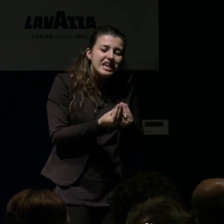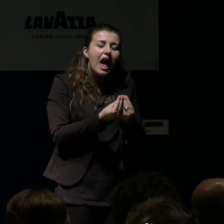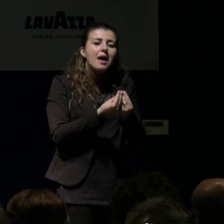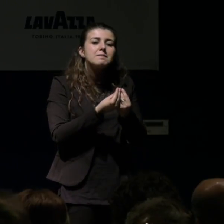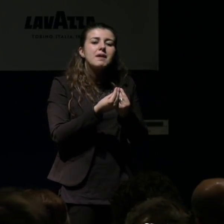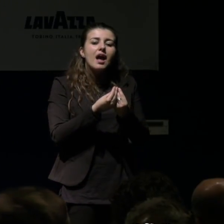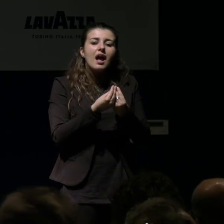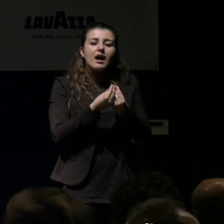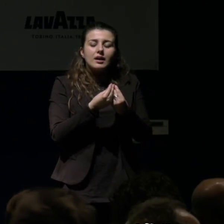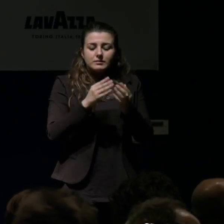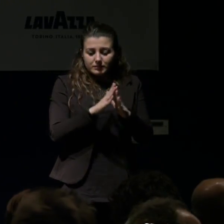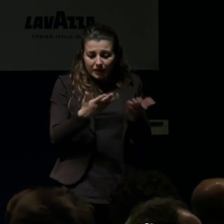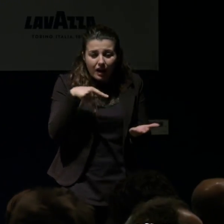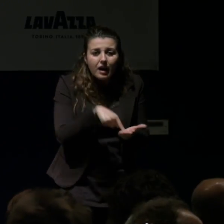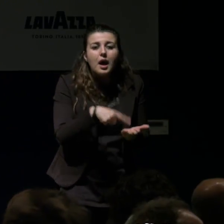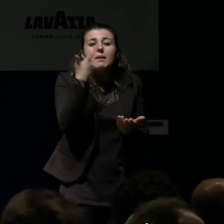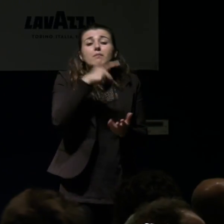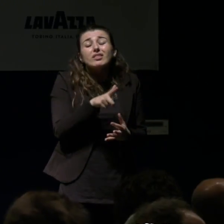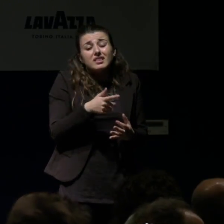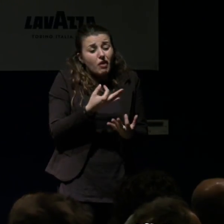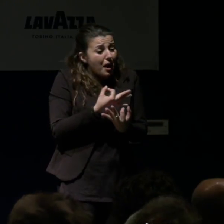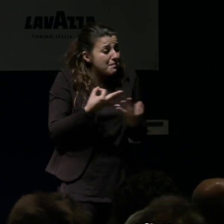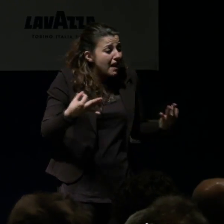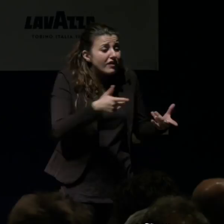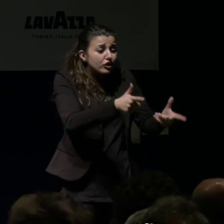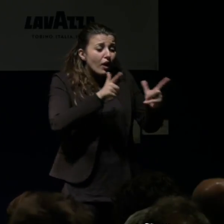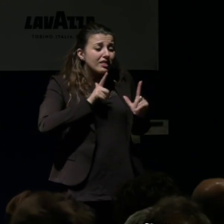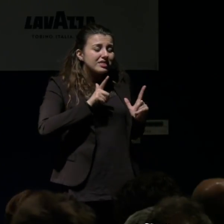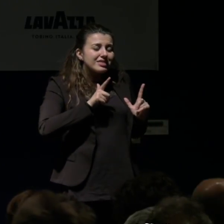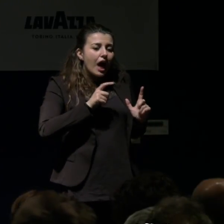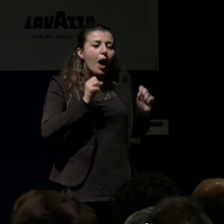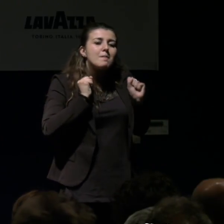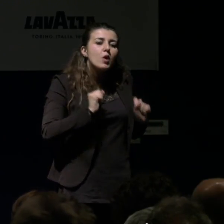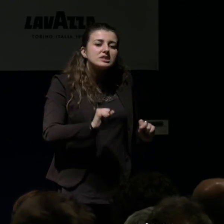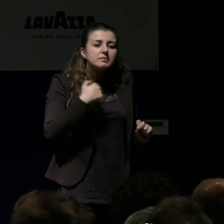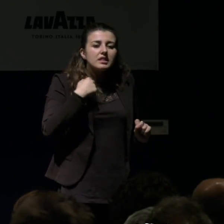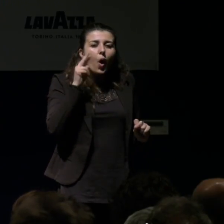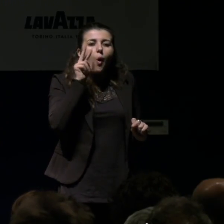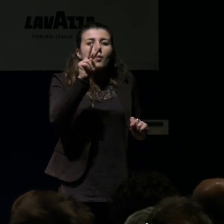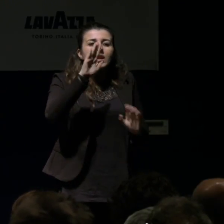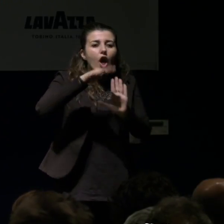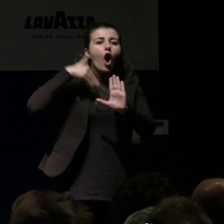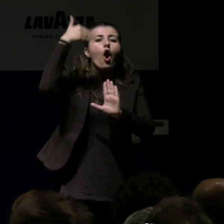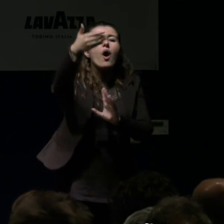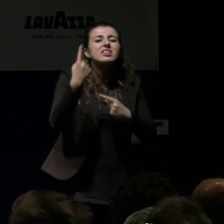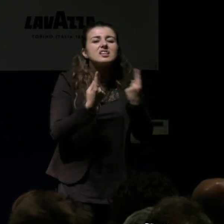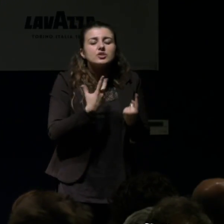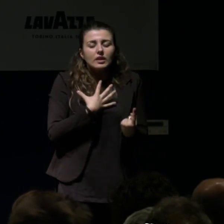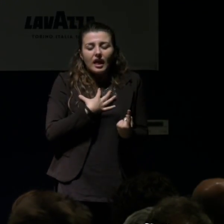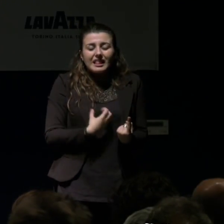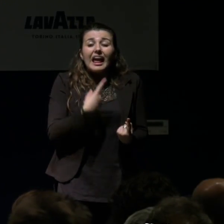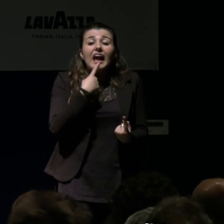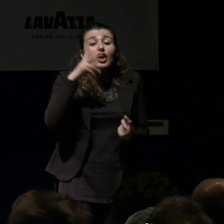perché è stato esattamente quello che mi ha permesso di guardare oltre i momenti di malinconia e chi non l'ha